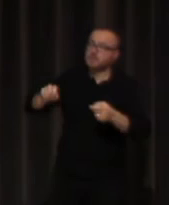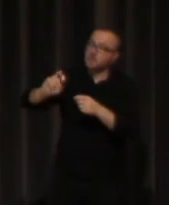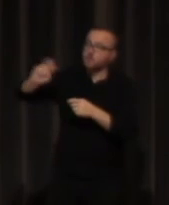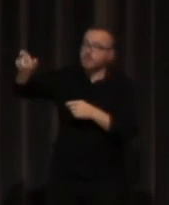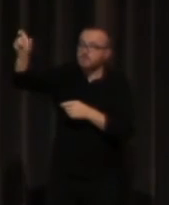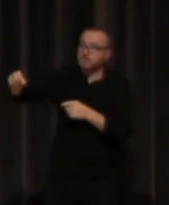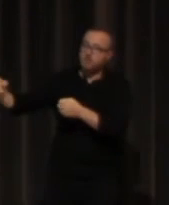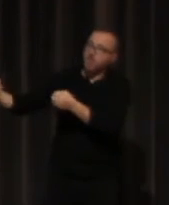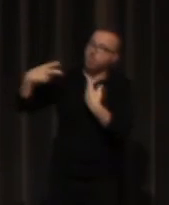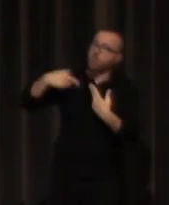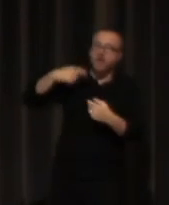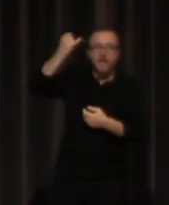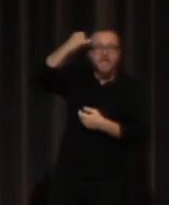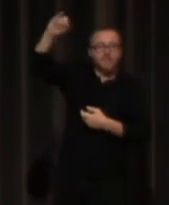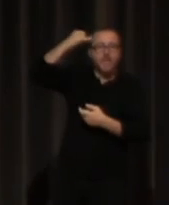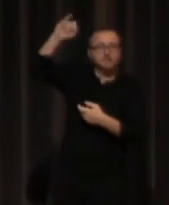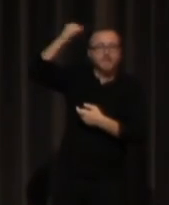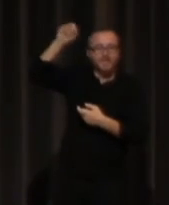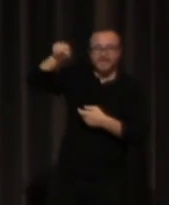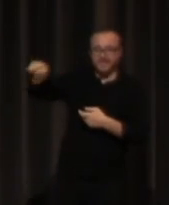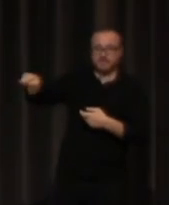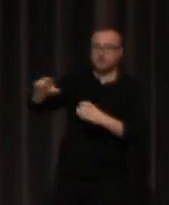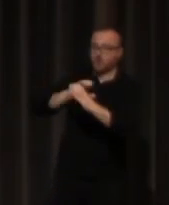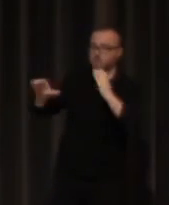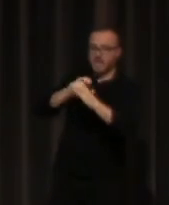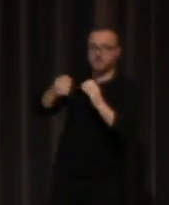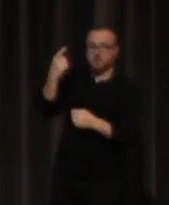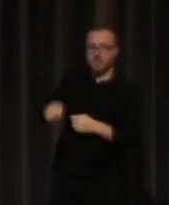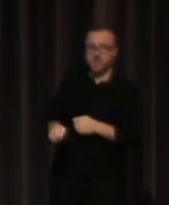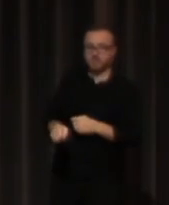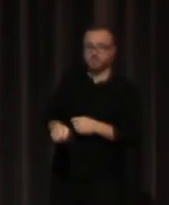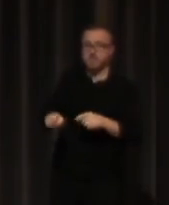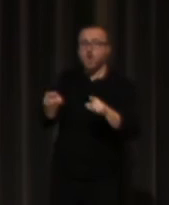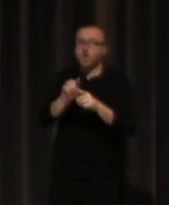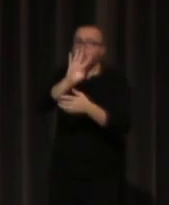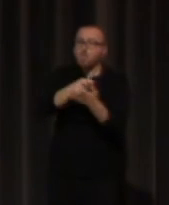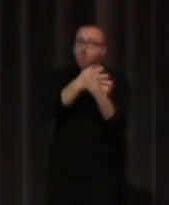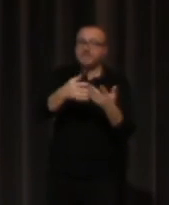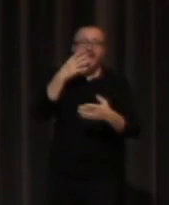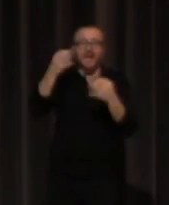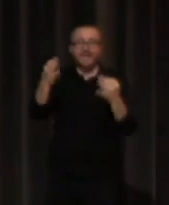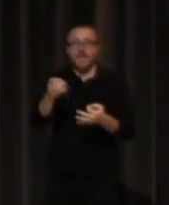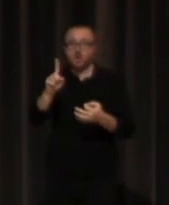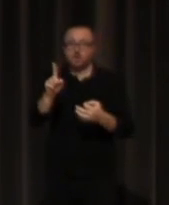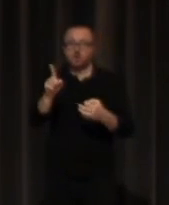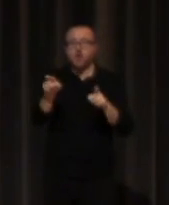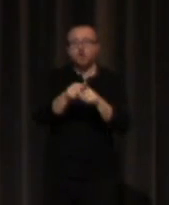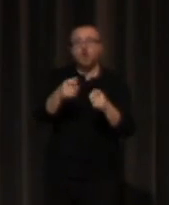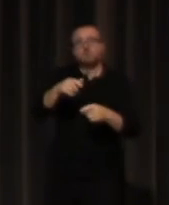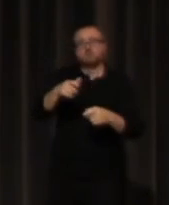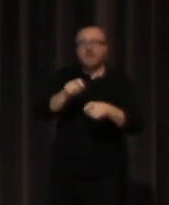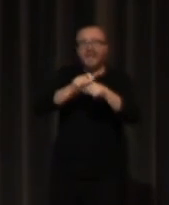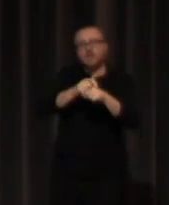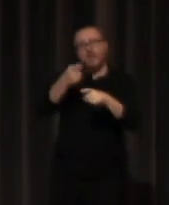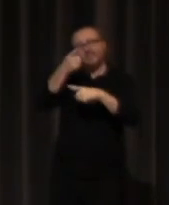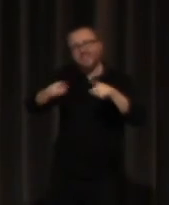amb aquesta complicitat, de fet, estem arribant a un subproducte de la poesia, que és un joc sense límits,